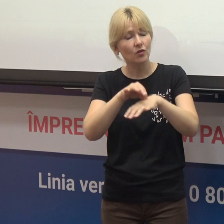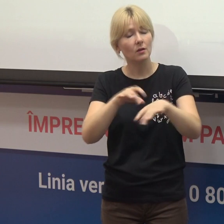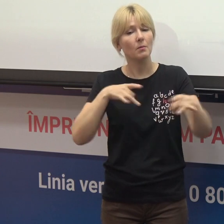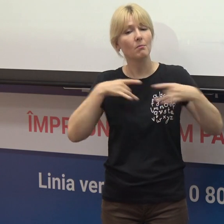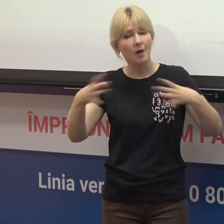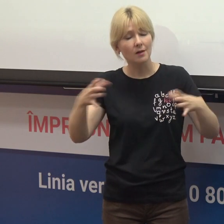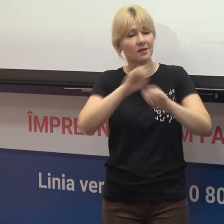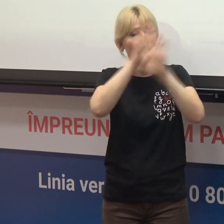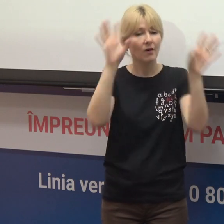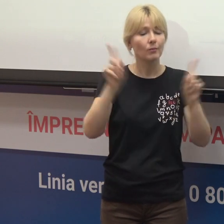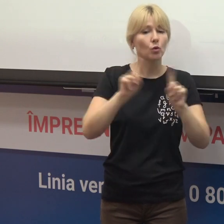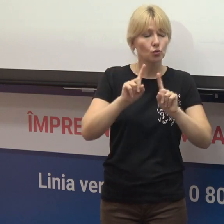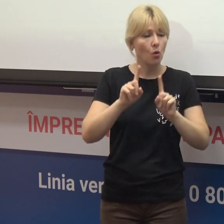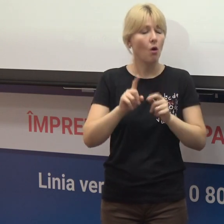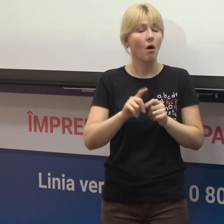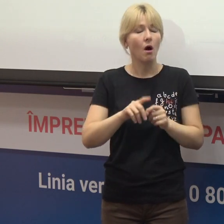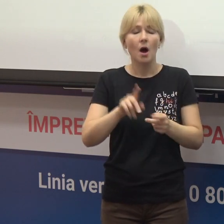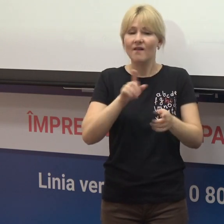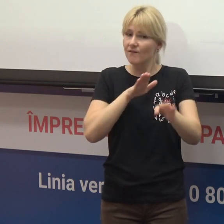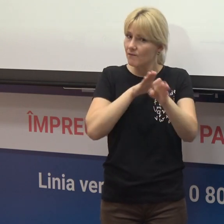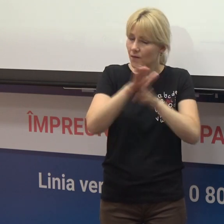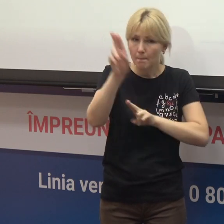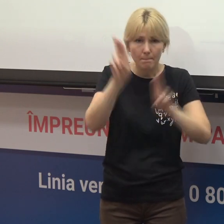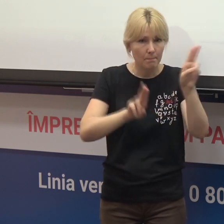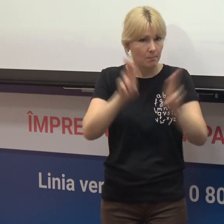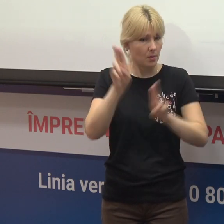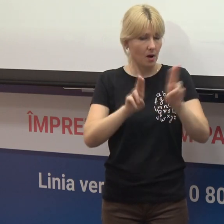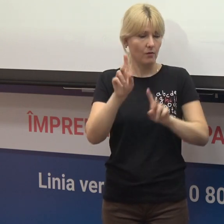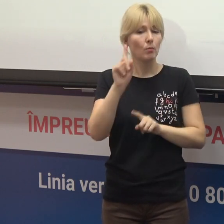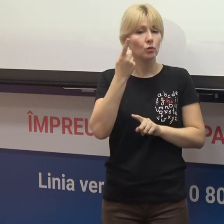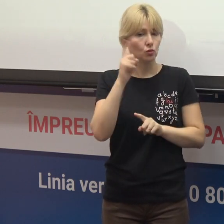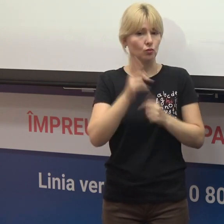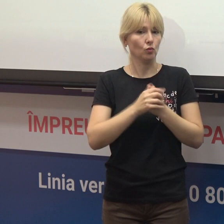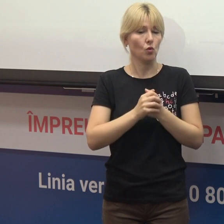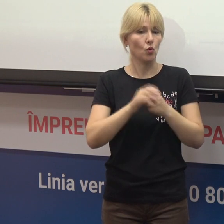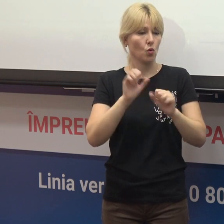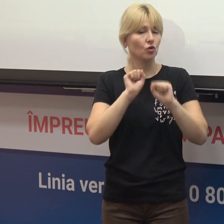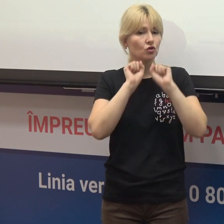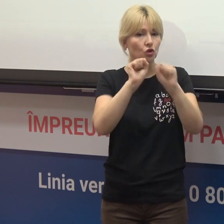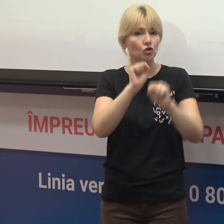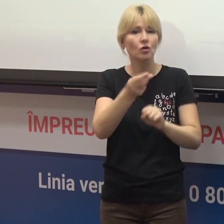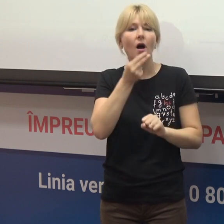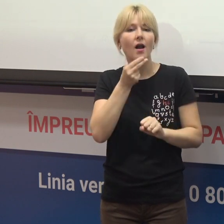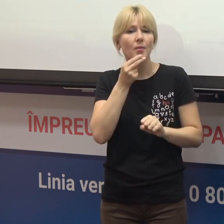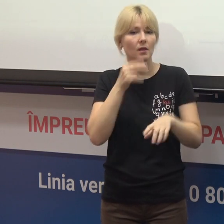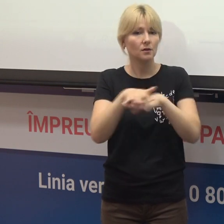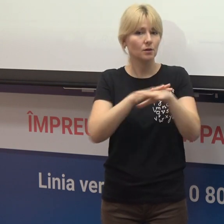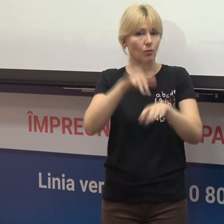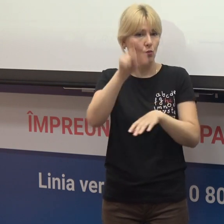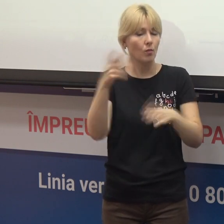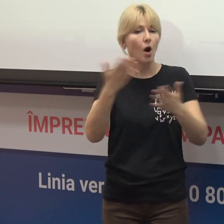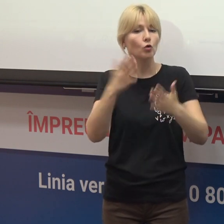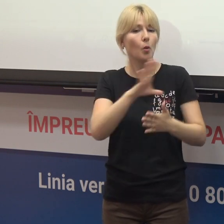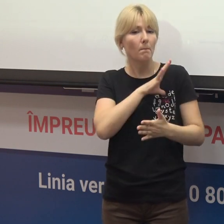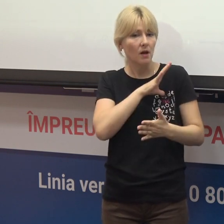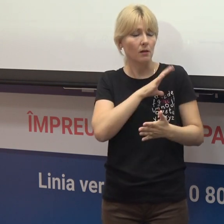reguli impuse prin instrucțiunea privind prestarea serviciilor de alimentație publică care au fost aprobate de către